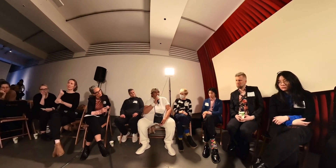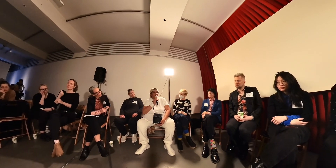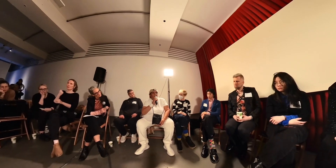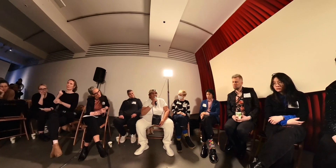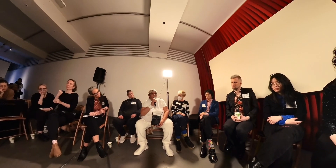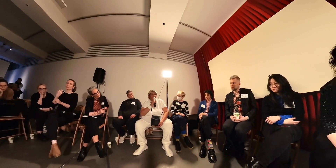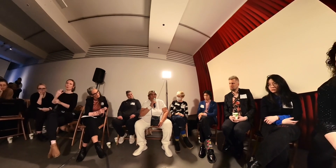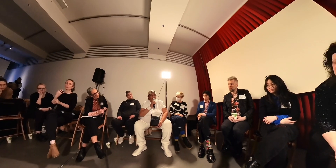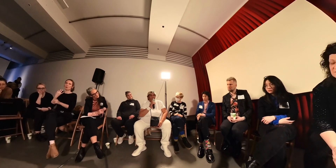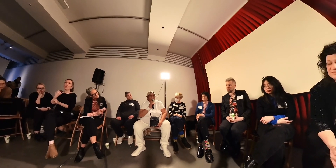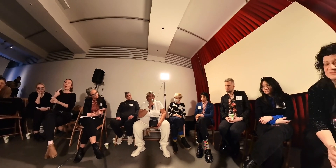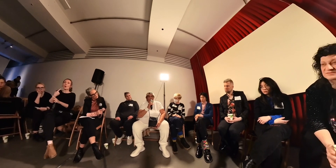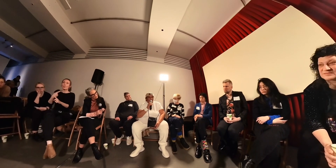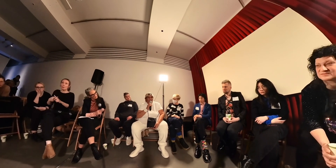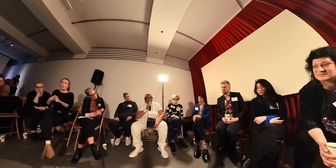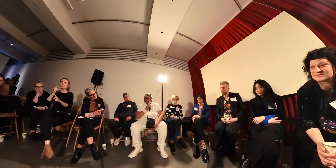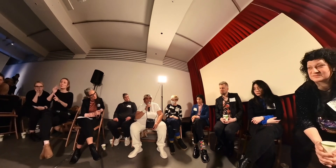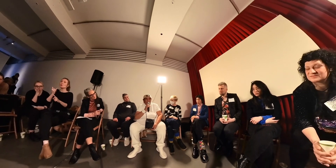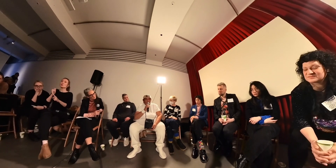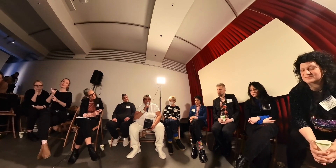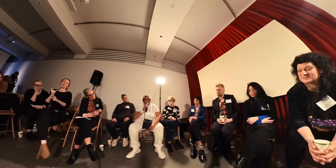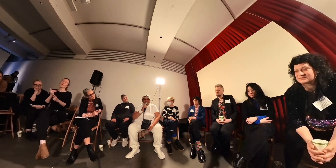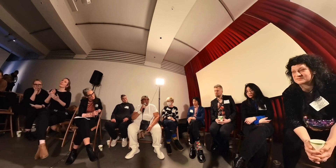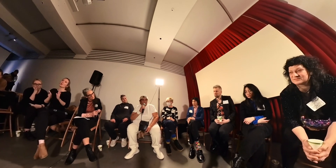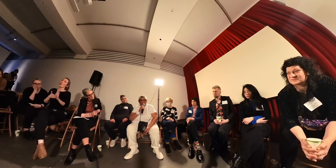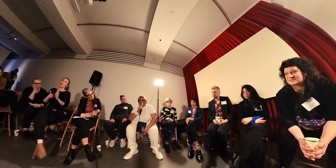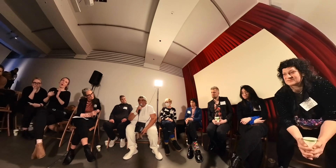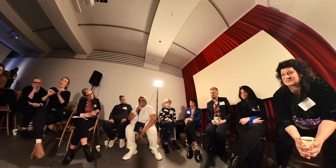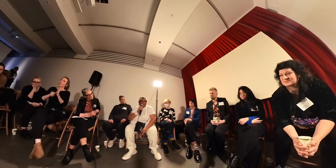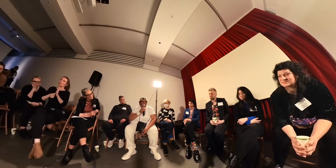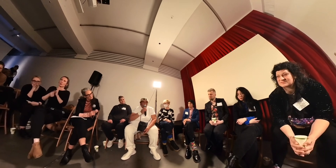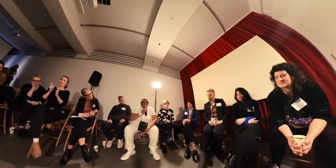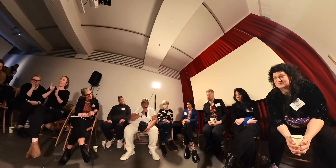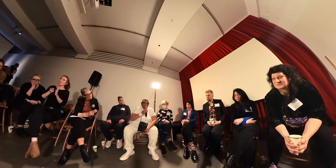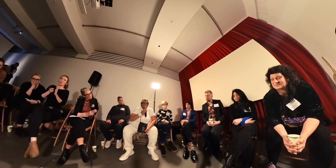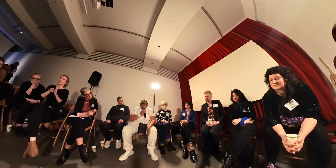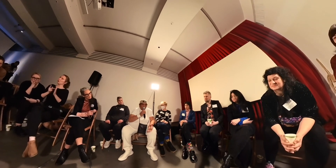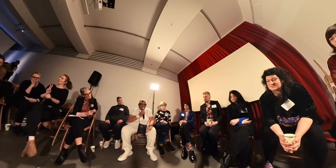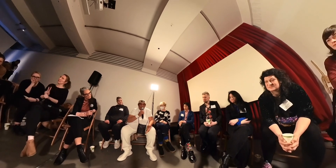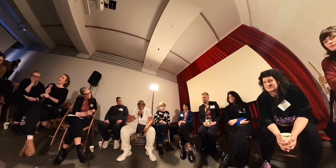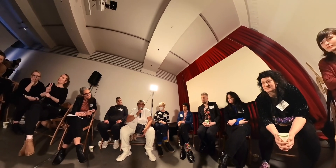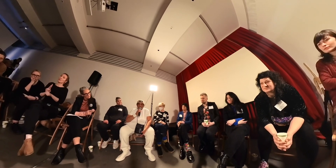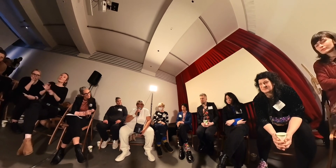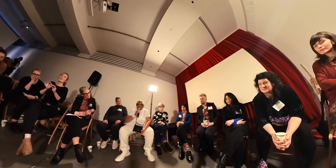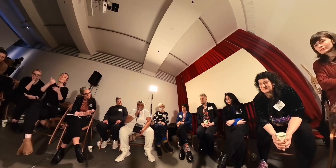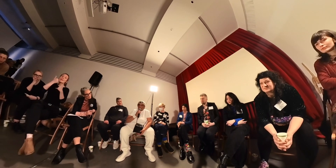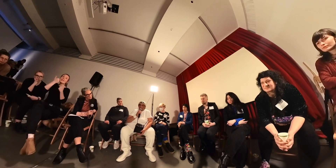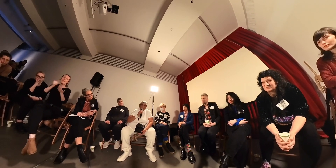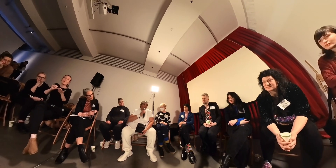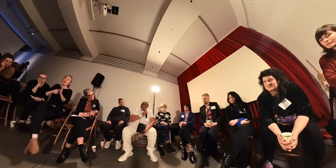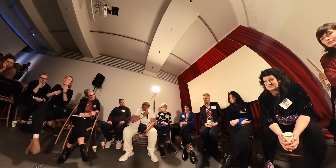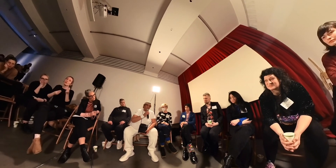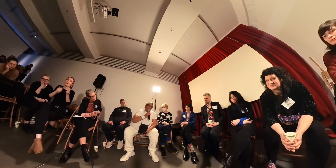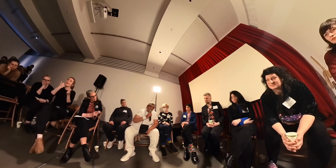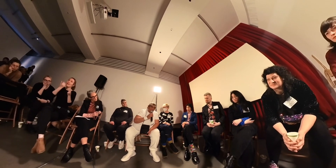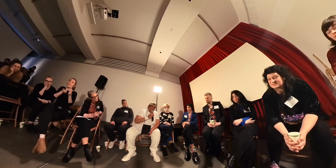to si musíte hlavně hlídat na ulici, to jsou doklady. Protože bez dokladů tam nepřežijete na té ulici.